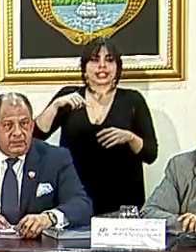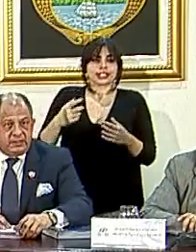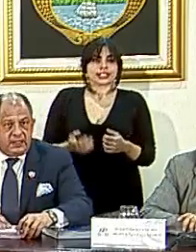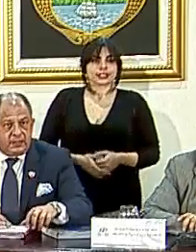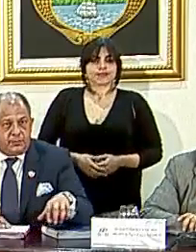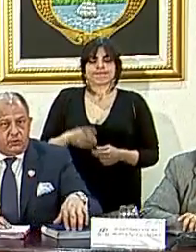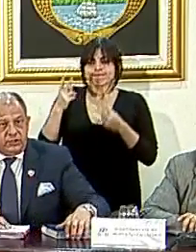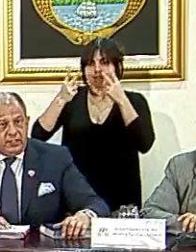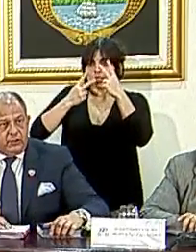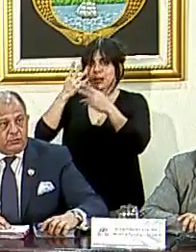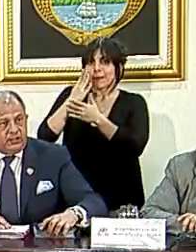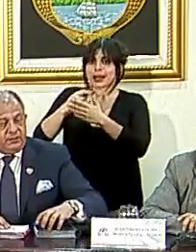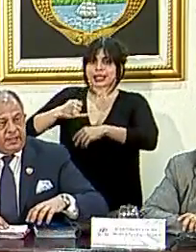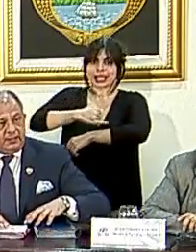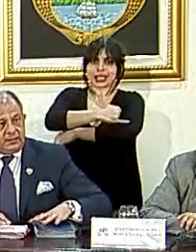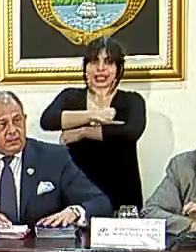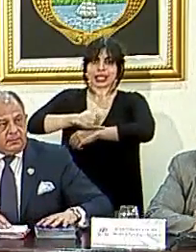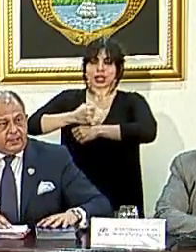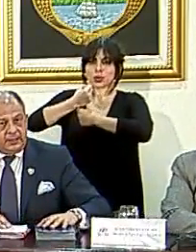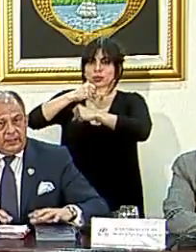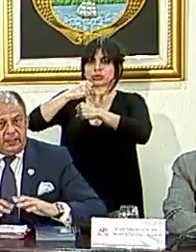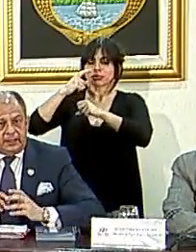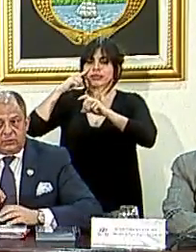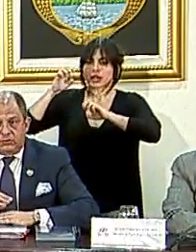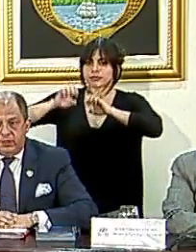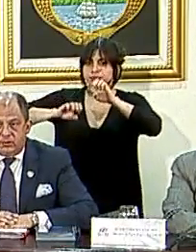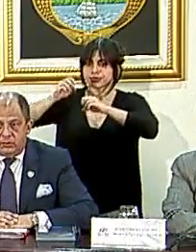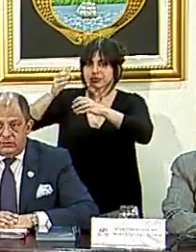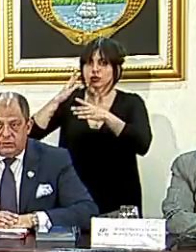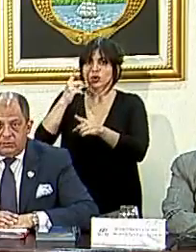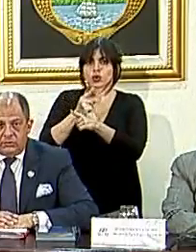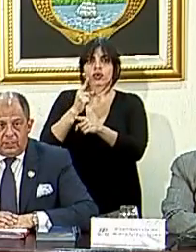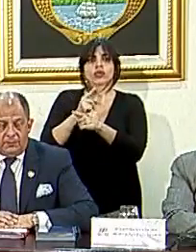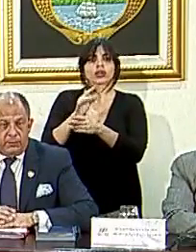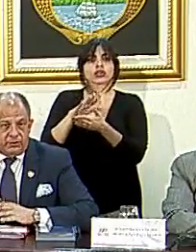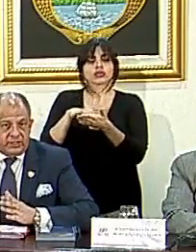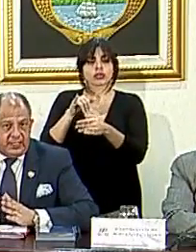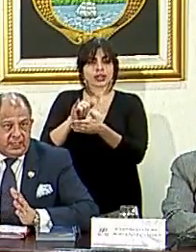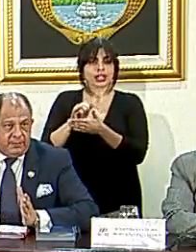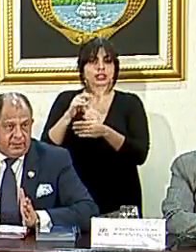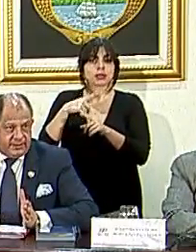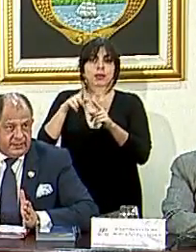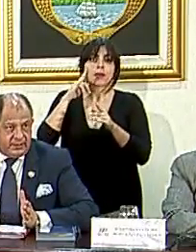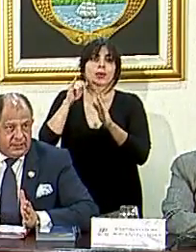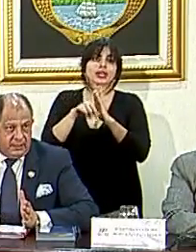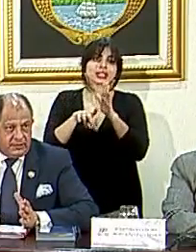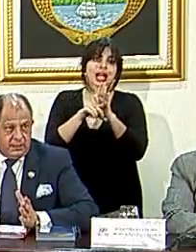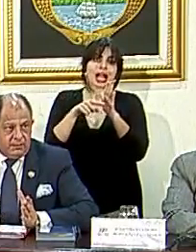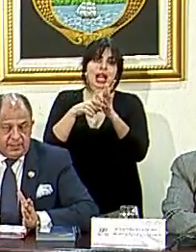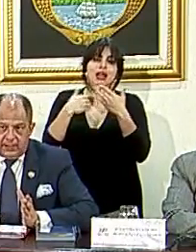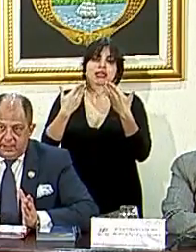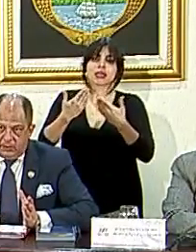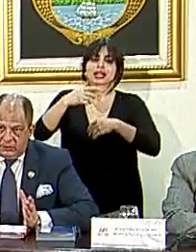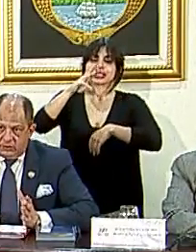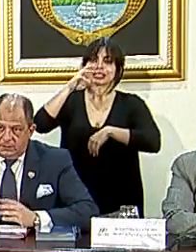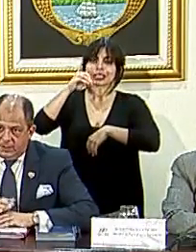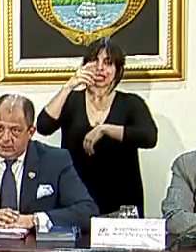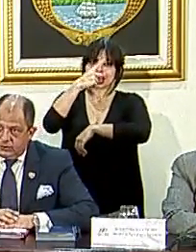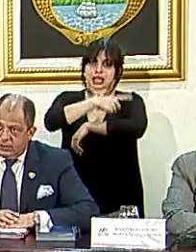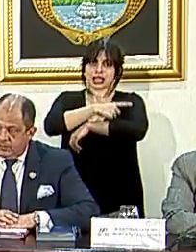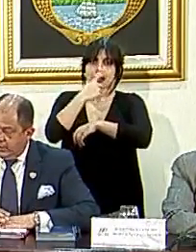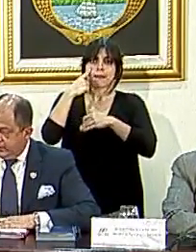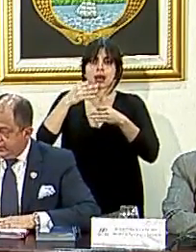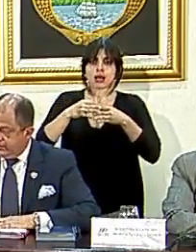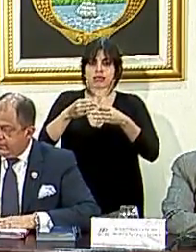siendo visitadas por los ingenieros municipales para tener el dato correcto dentro de poco tiempo. Por eso es que la ley prevé 60 días para la elaboración del